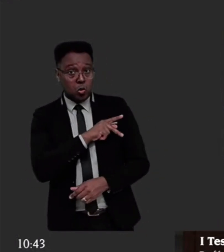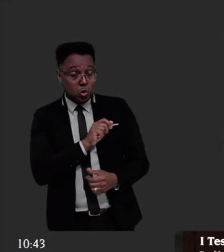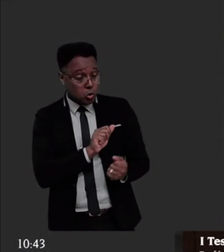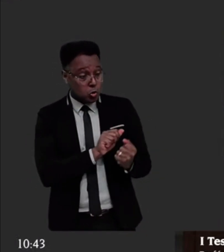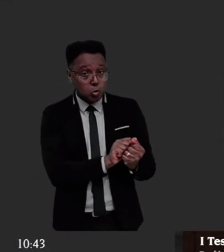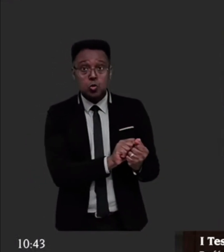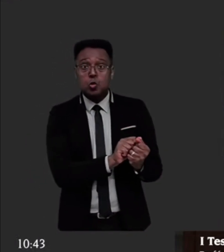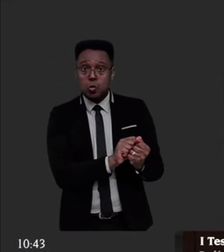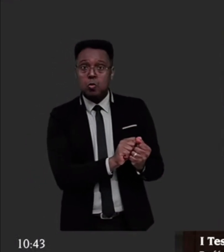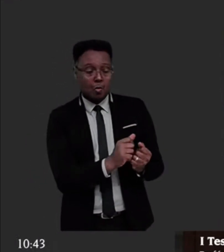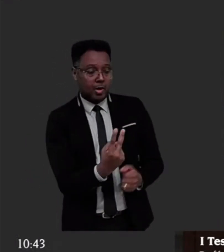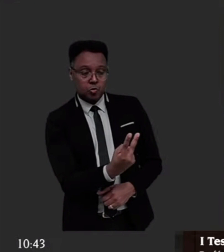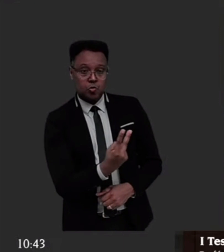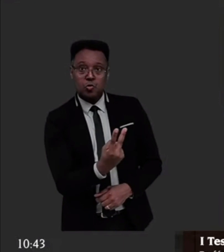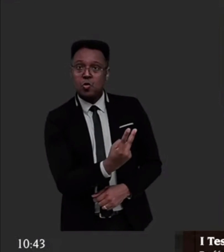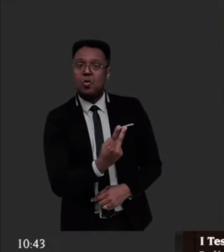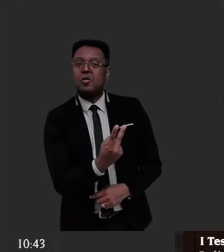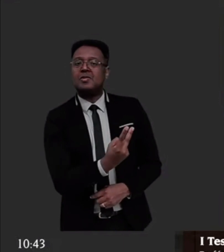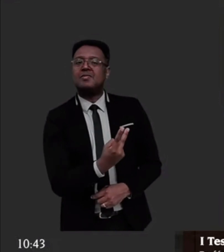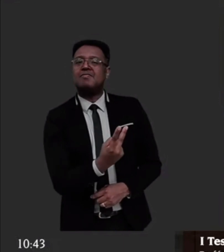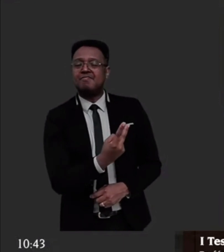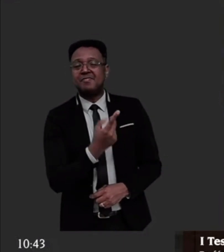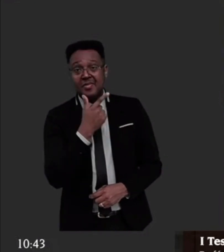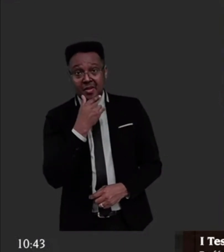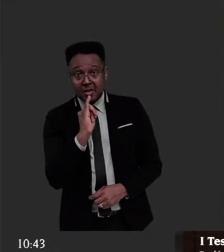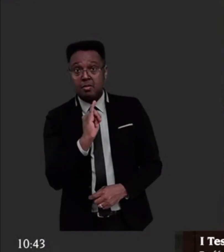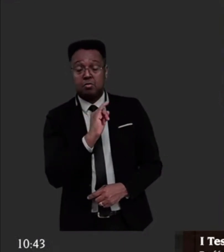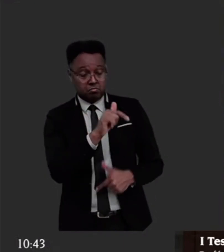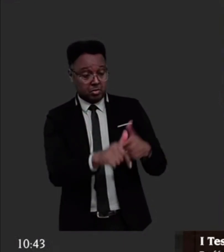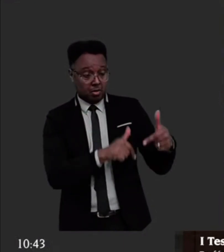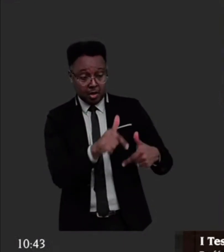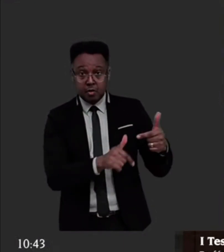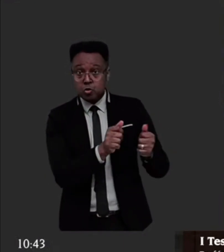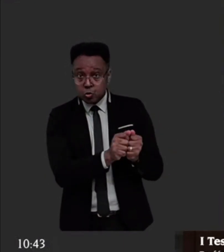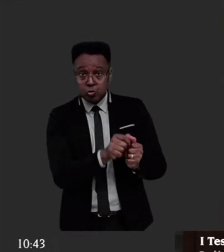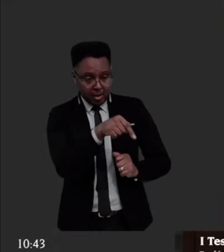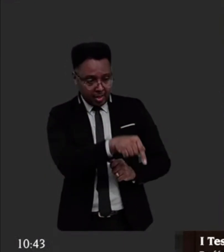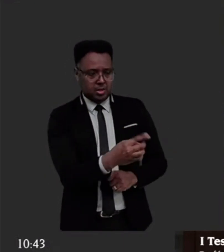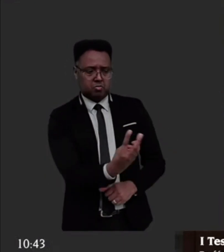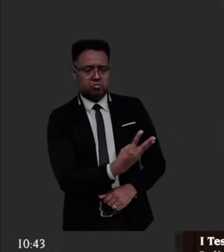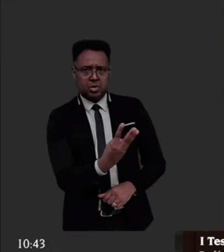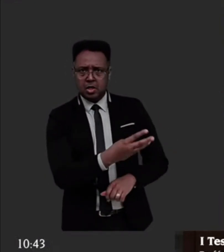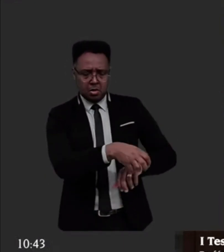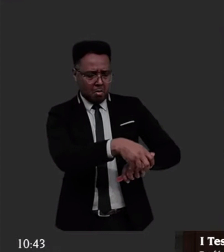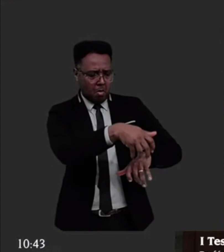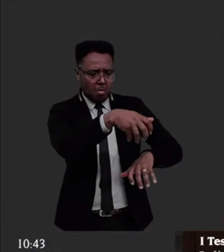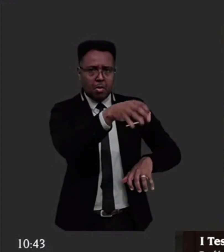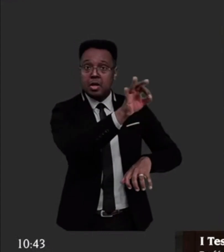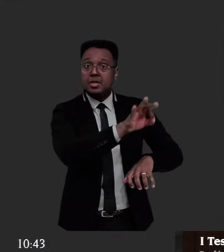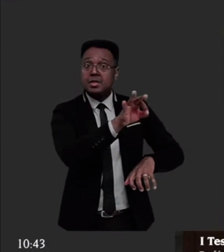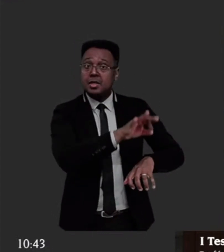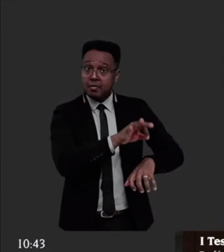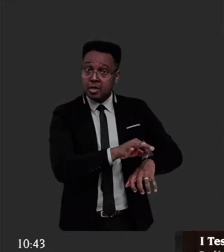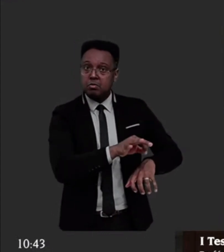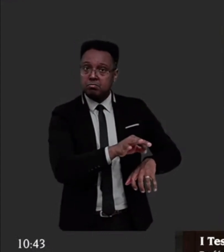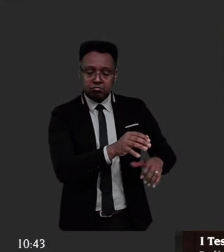e Timóteo, desejando aos irmãos de Tessalonicenses, de Tessalônica, que eles